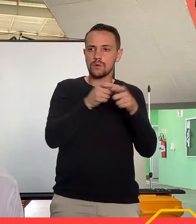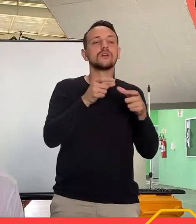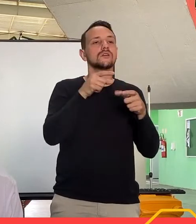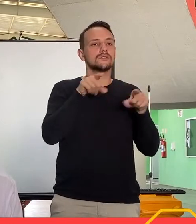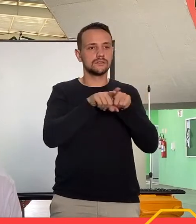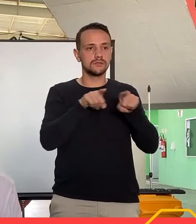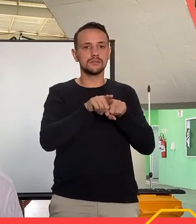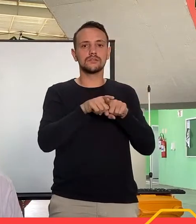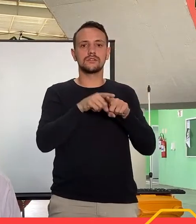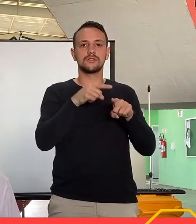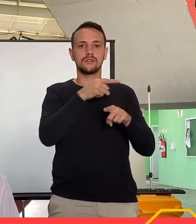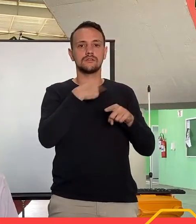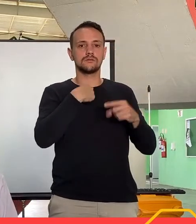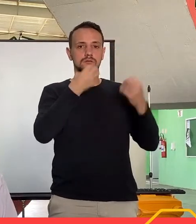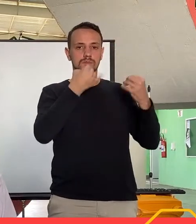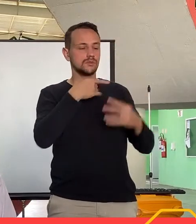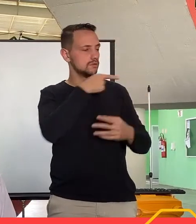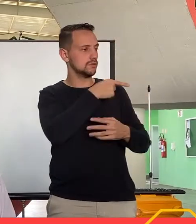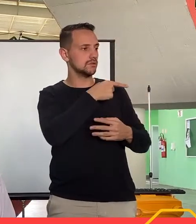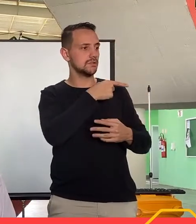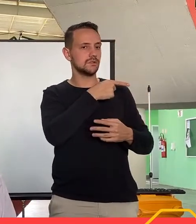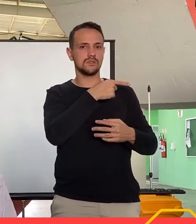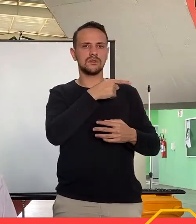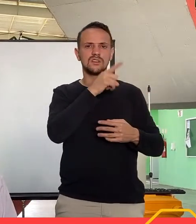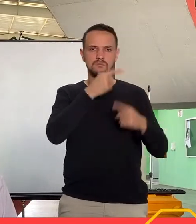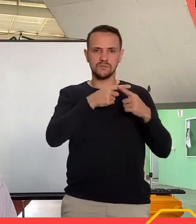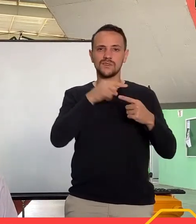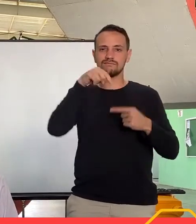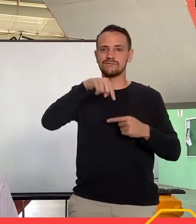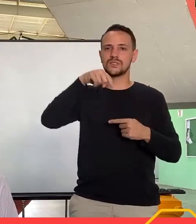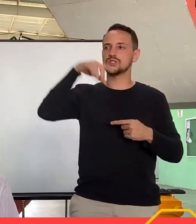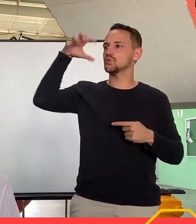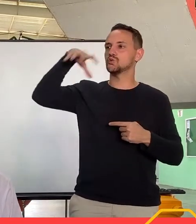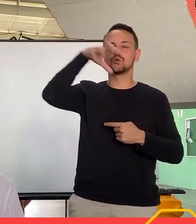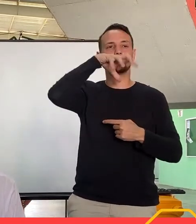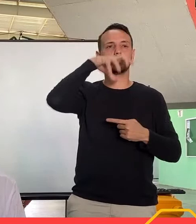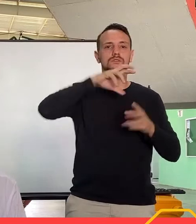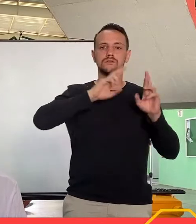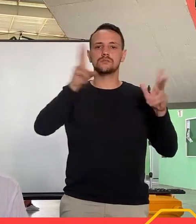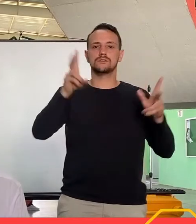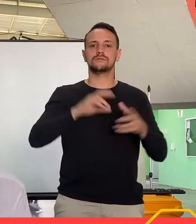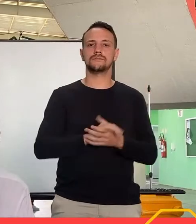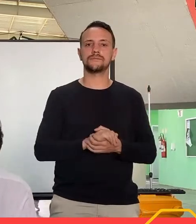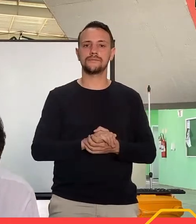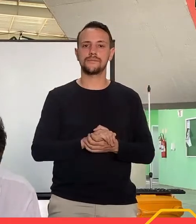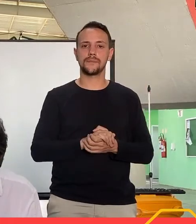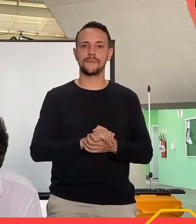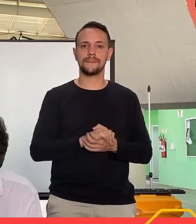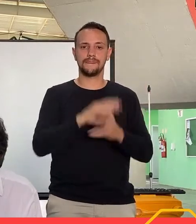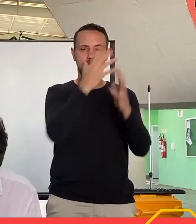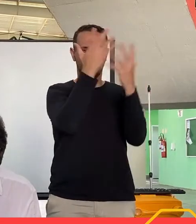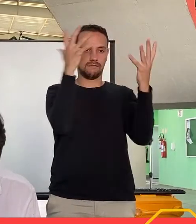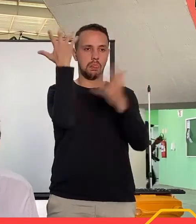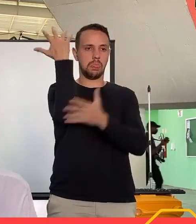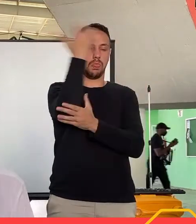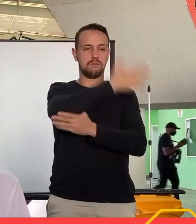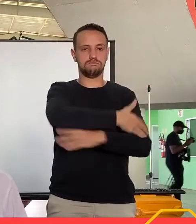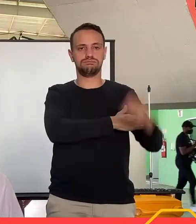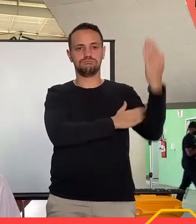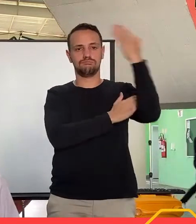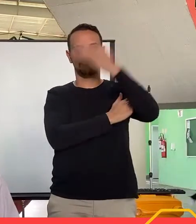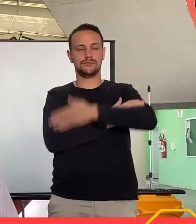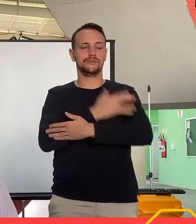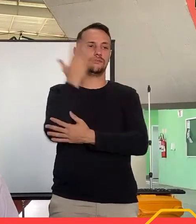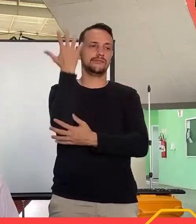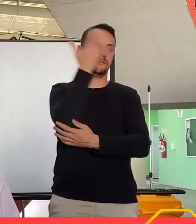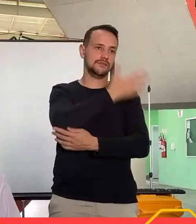espírito aberto e boa fé, ele vai dizer: o regime de chuvas não é o mesmo. Se o desmatamento continuar, nós